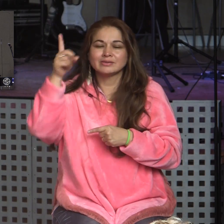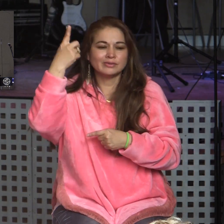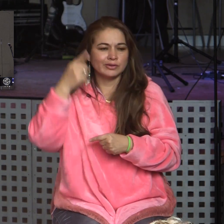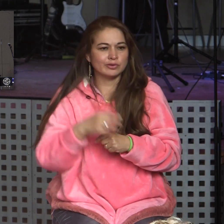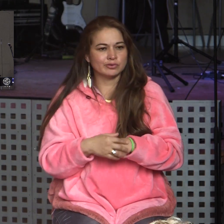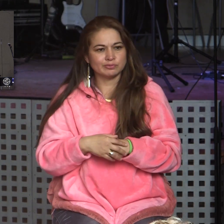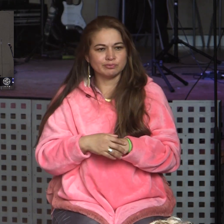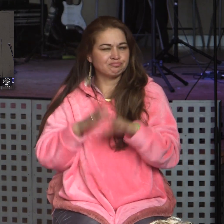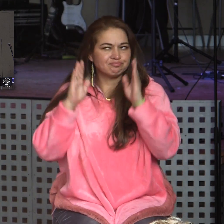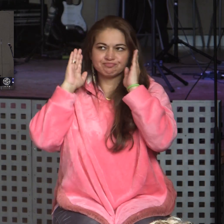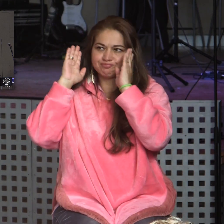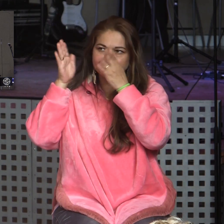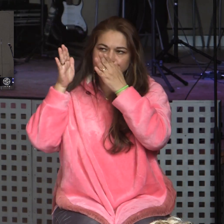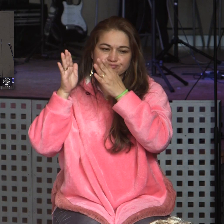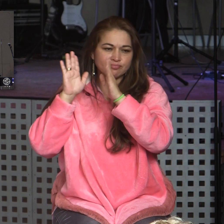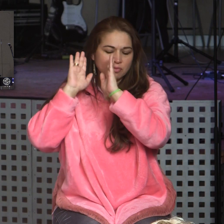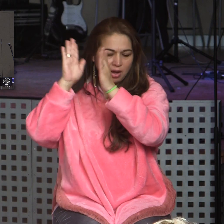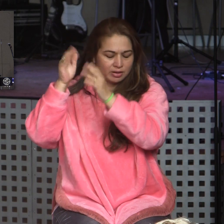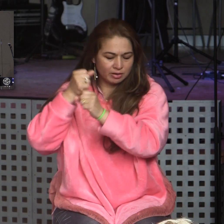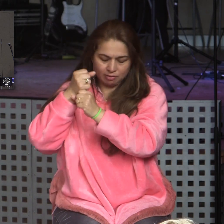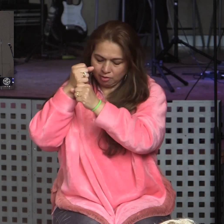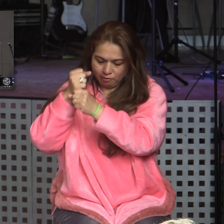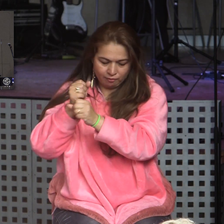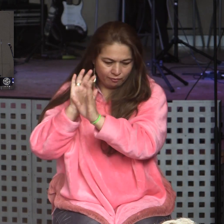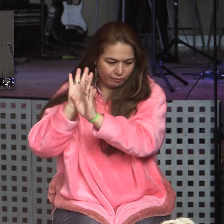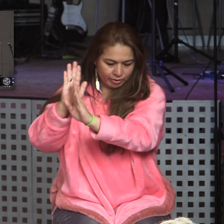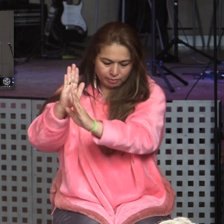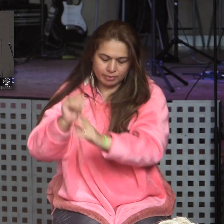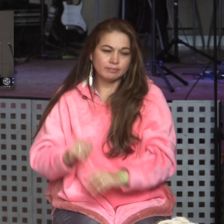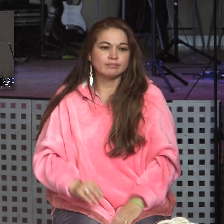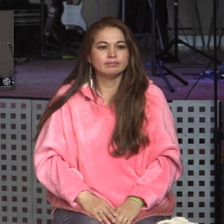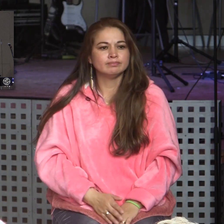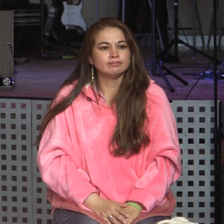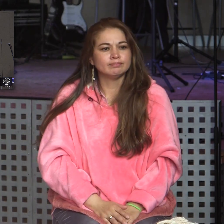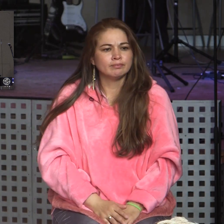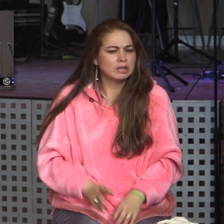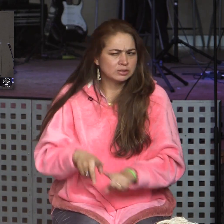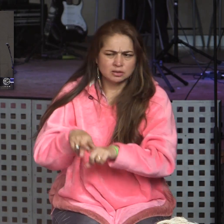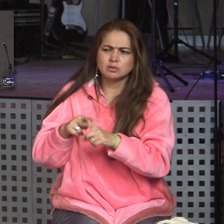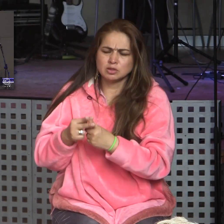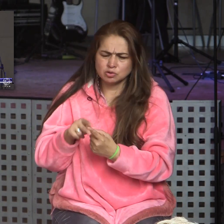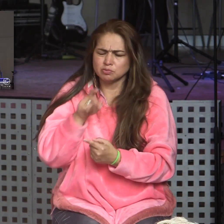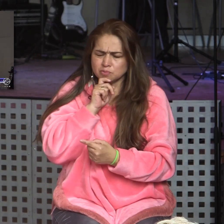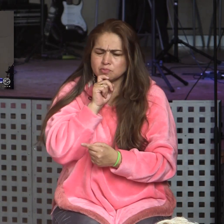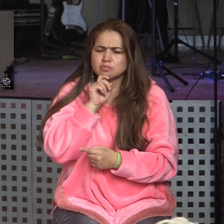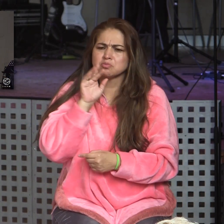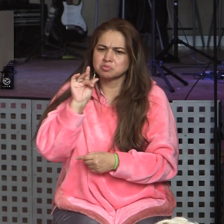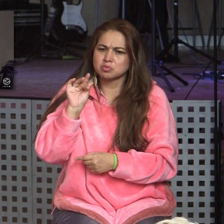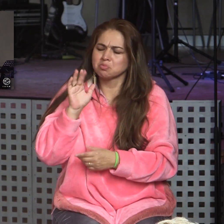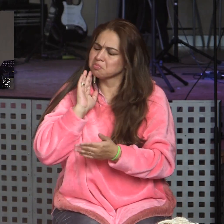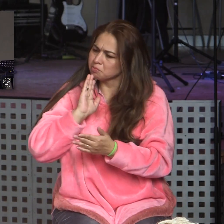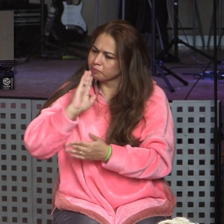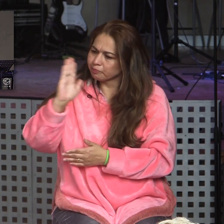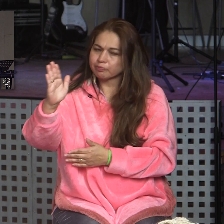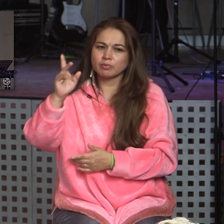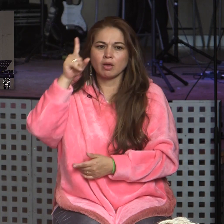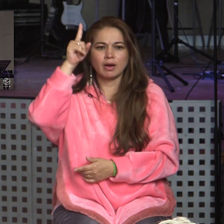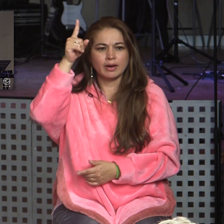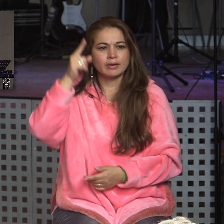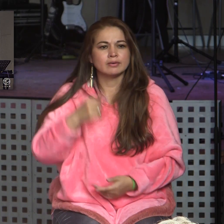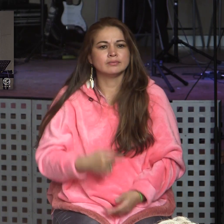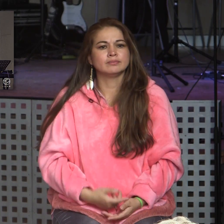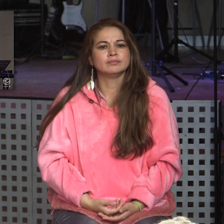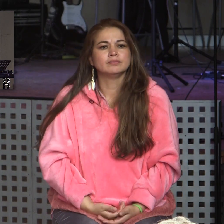¿Veis? Se sostiene como viendo al invisible. Se sostiene poniendo la mirada en el